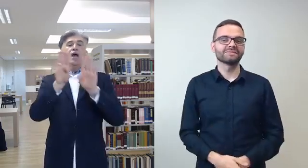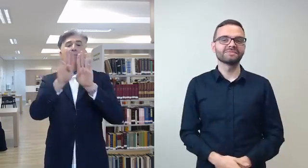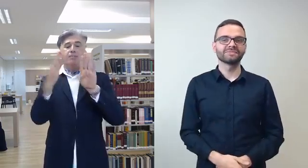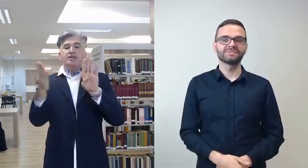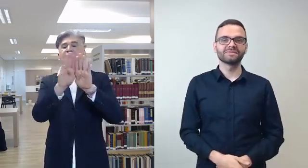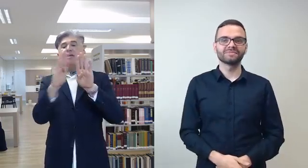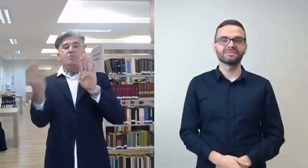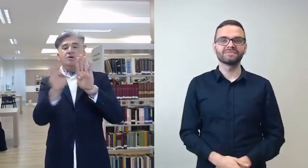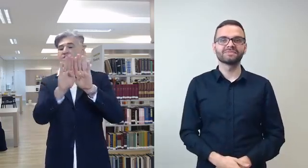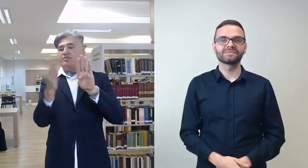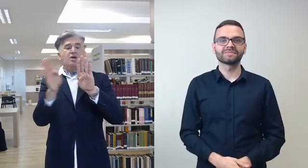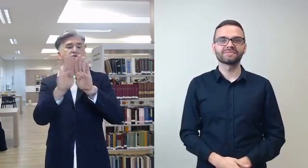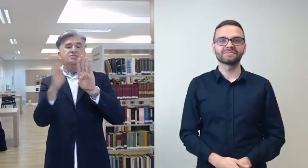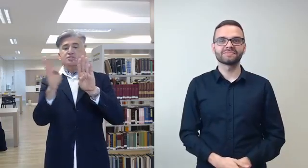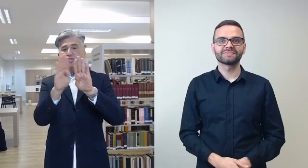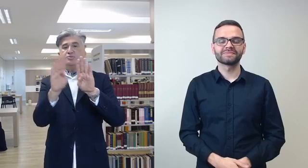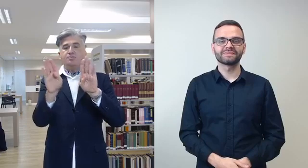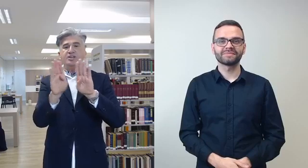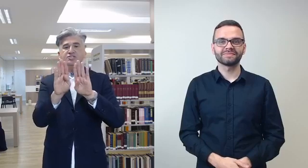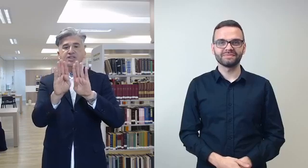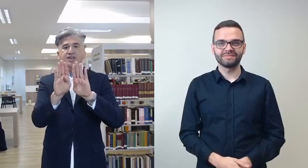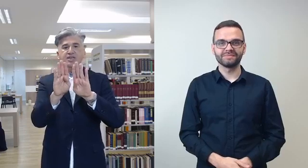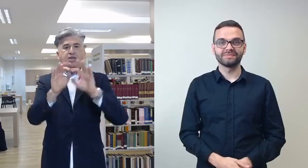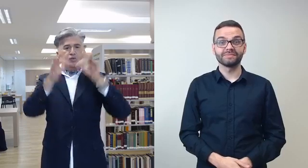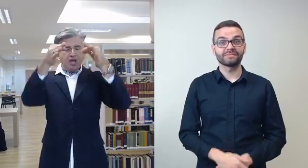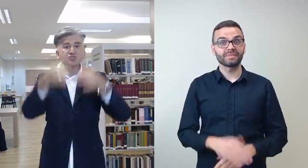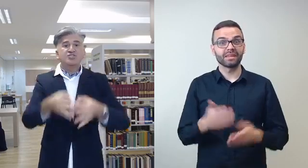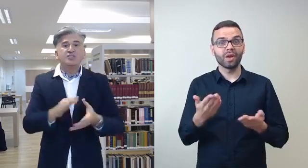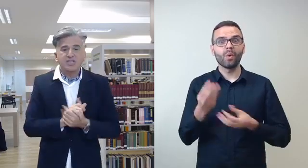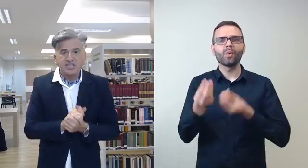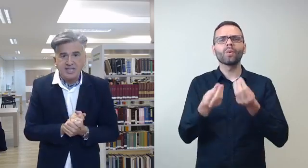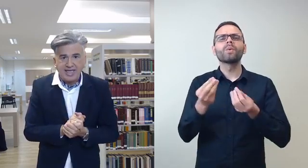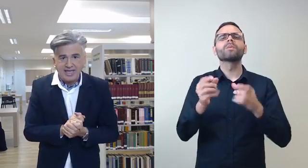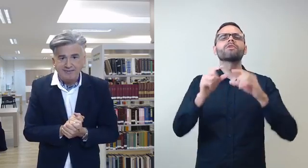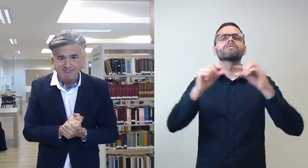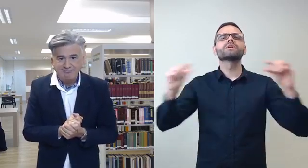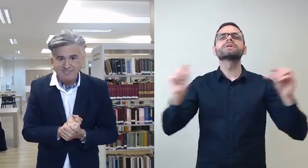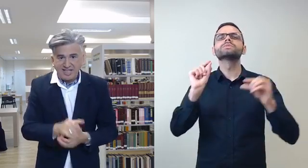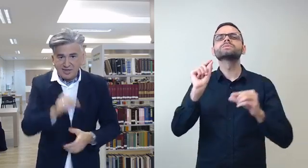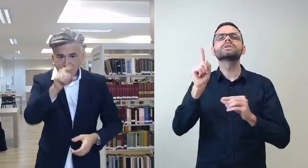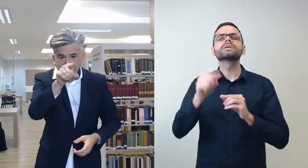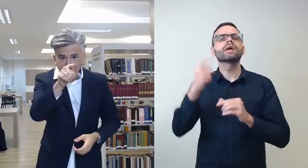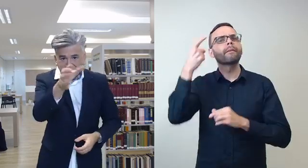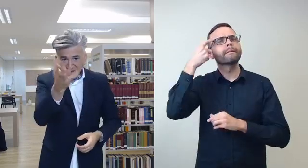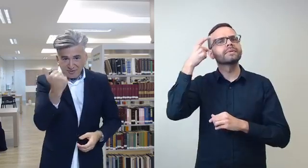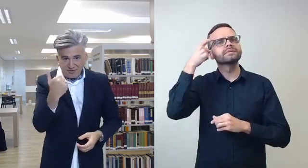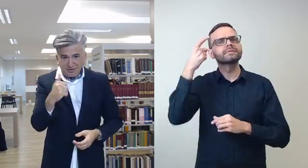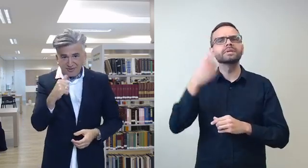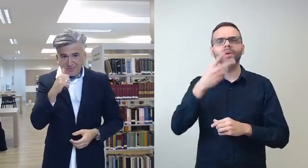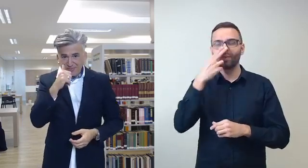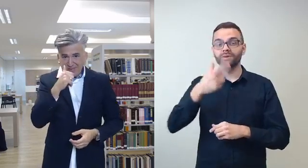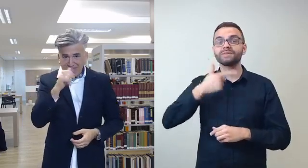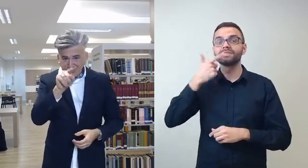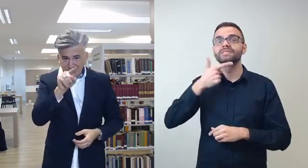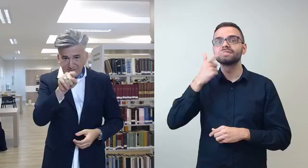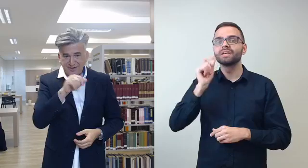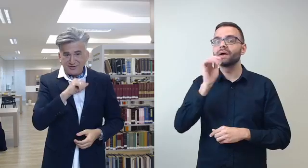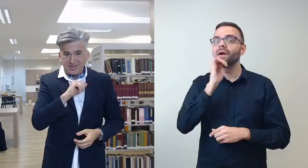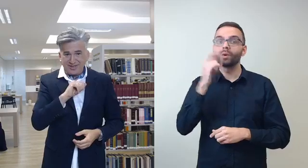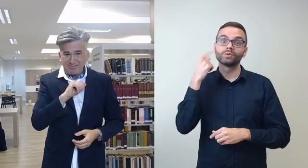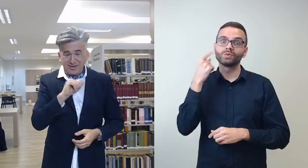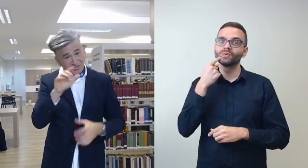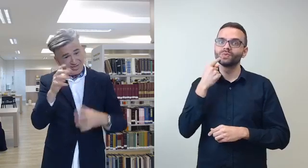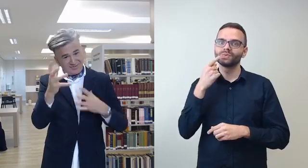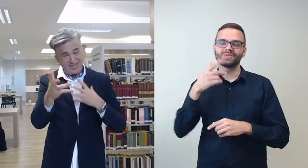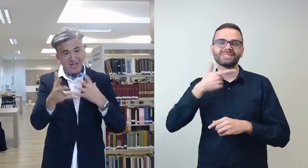banco, a porta se abriu. Olha, fica uma coisa totalmente perdida, né? Qual é o centro aqui da ideia? Está aqui o Sérgio que está nos vendo, que é surdo, que está nos